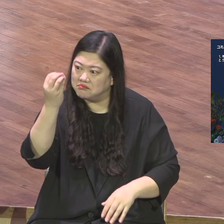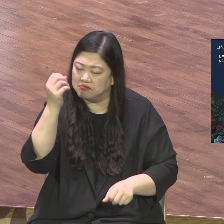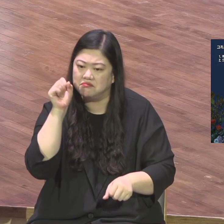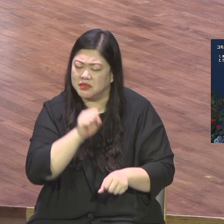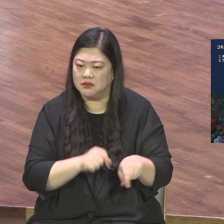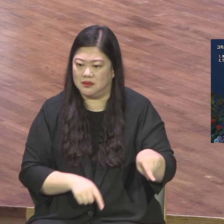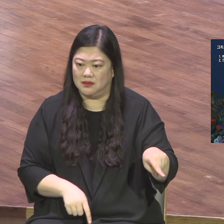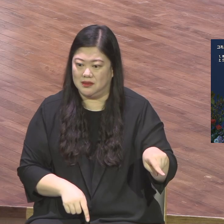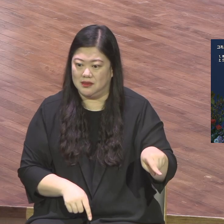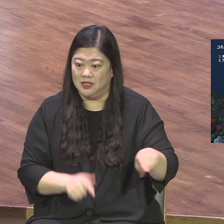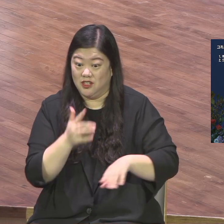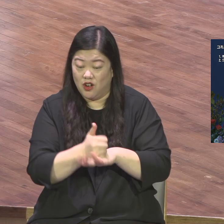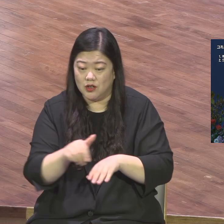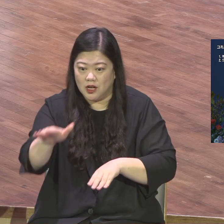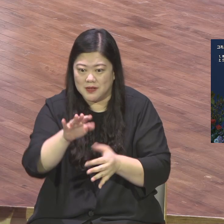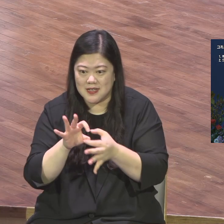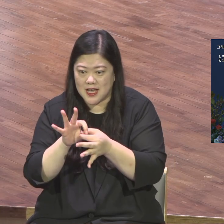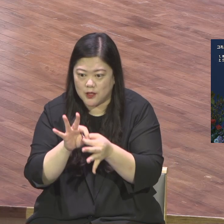유혹하지요.